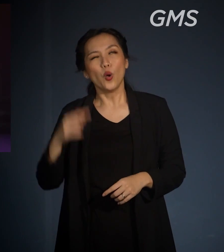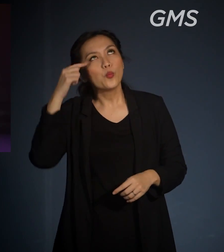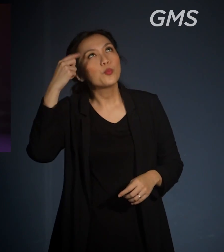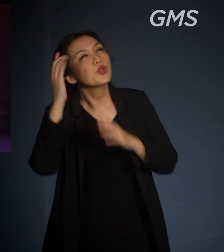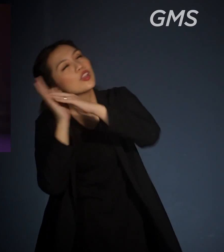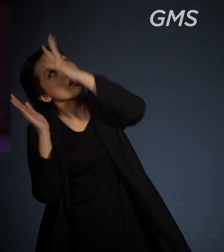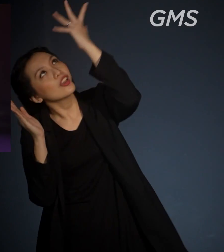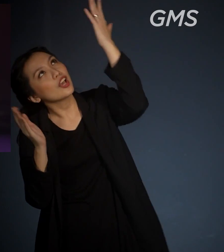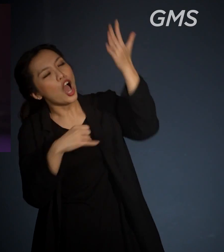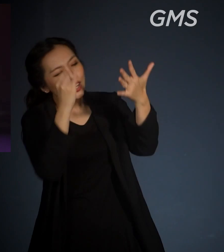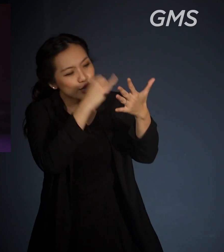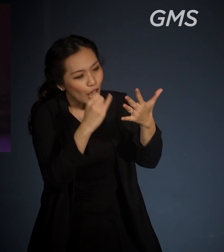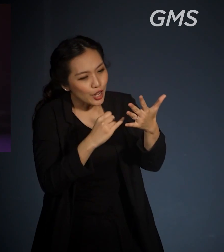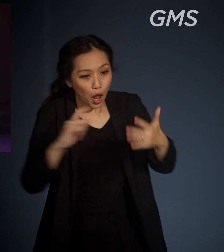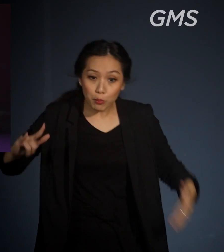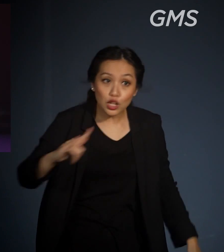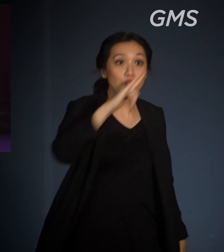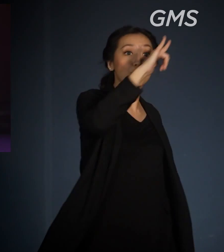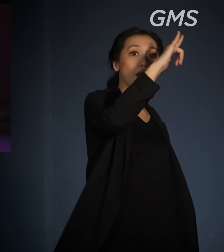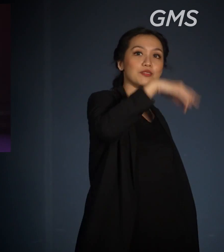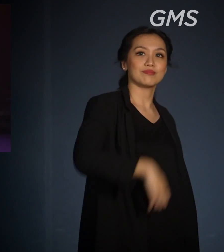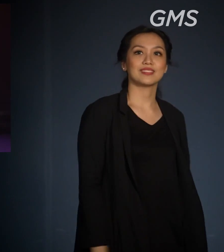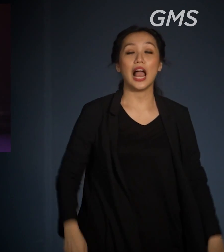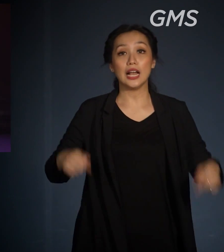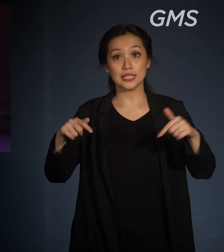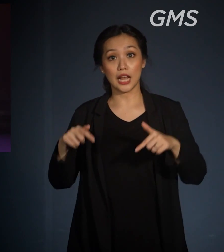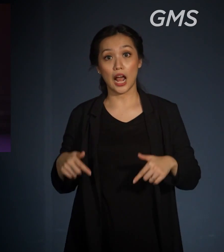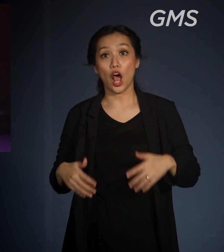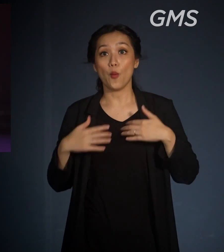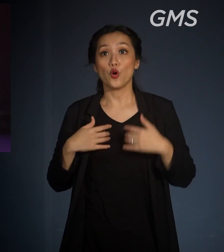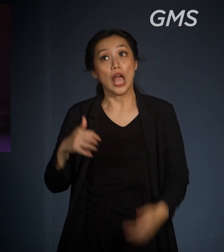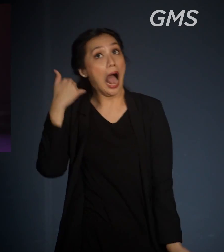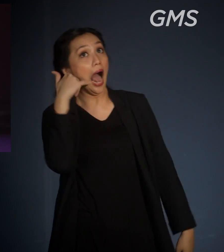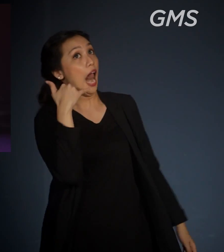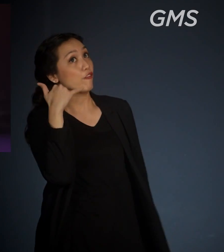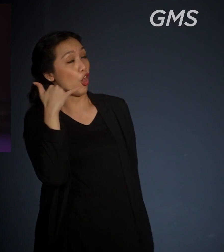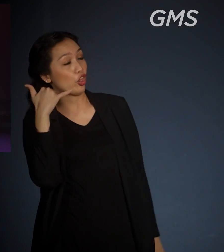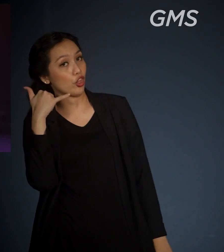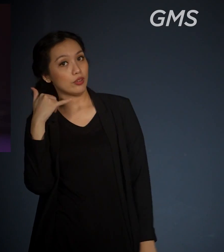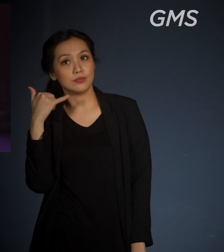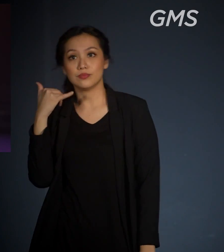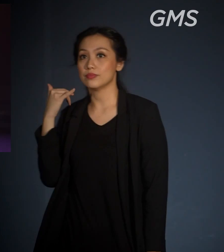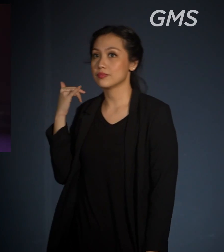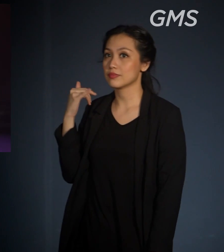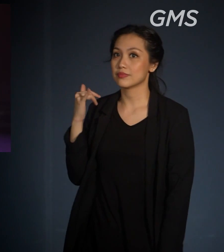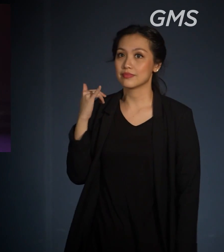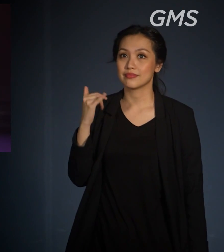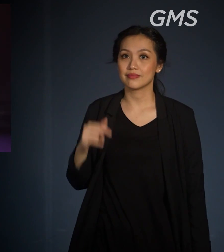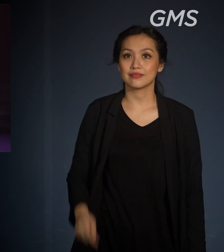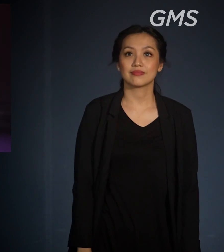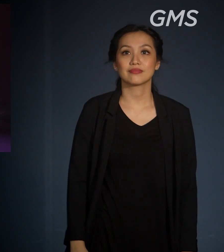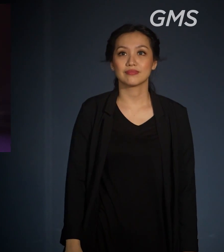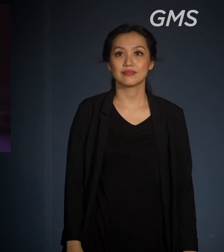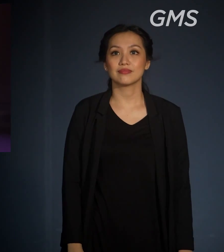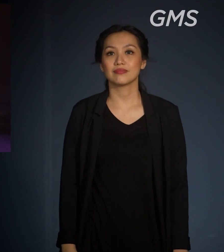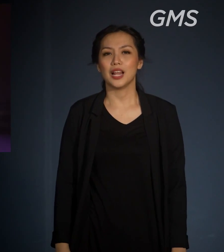Hari ini kita bisa punya alat telekomunikasi, bisa telepon, ya, 2 orang dengan